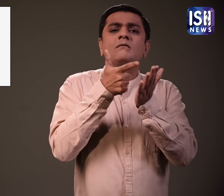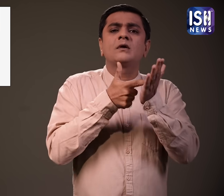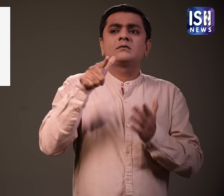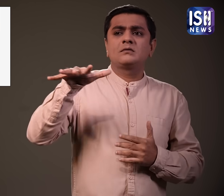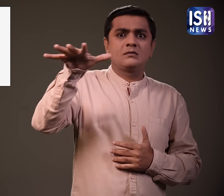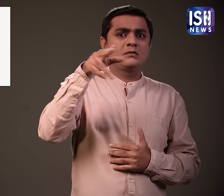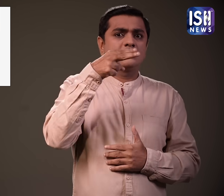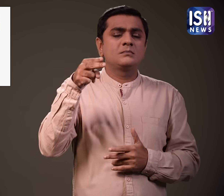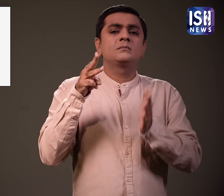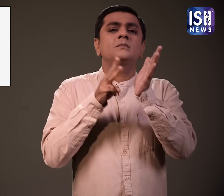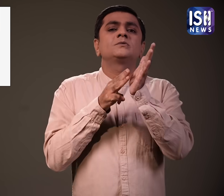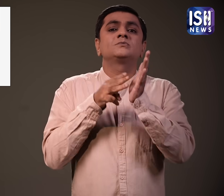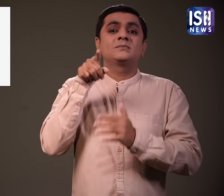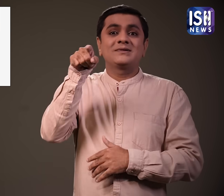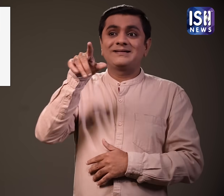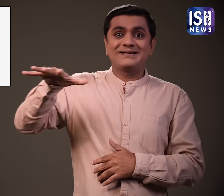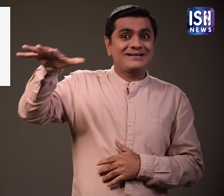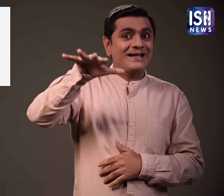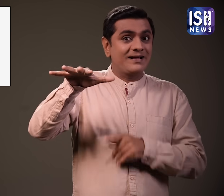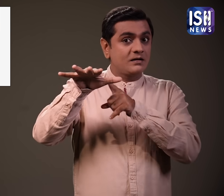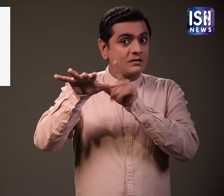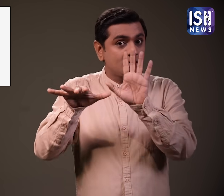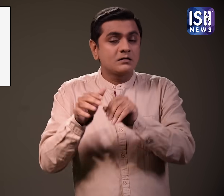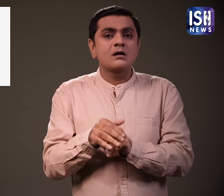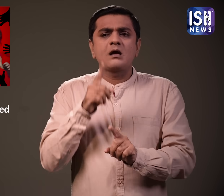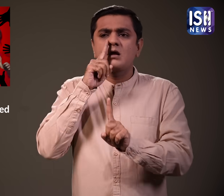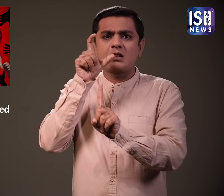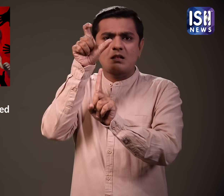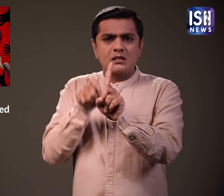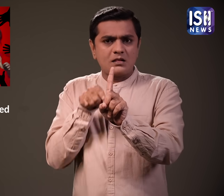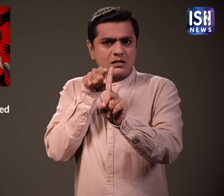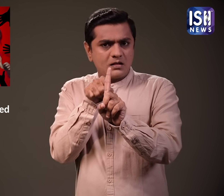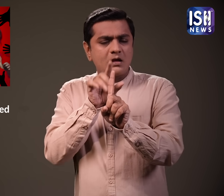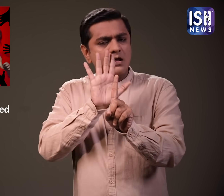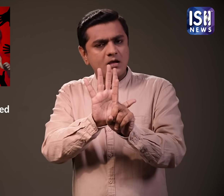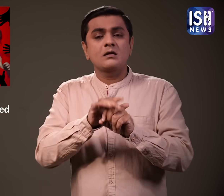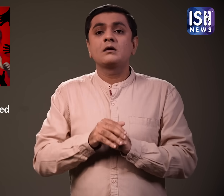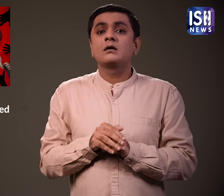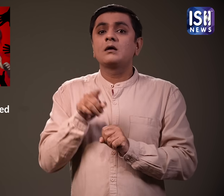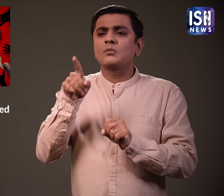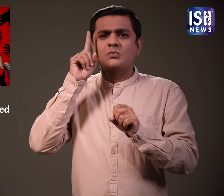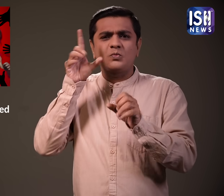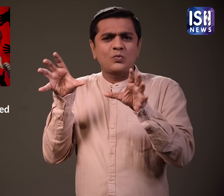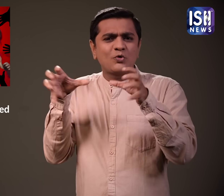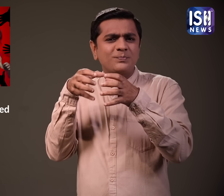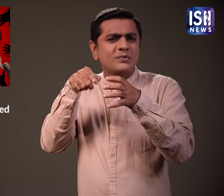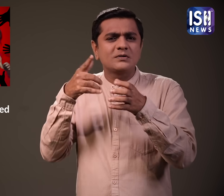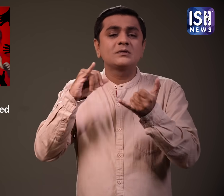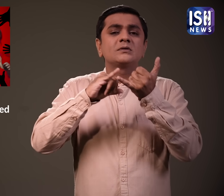एक महिला थी जो महादलत